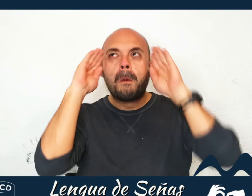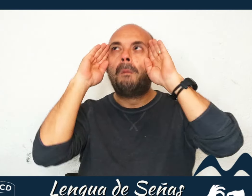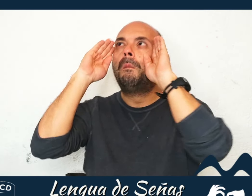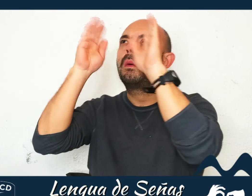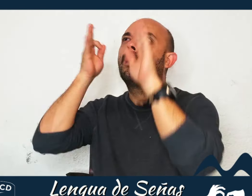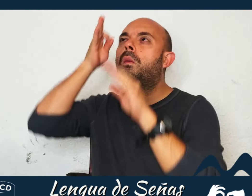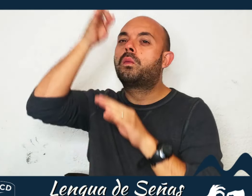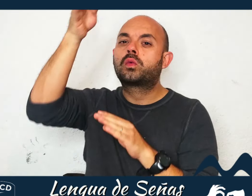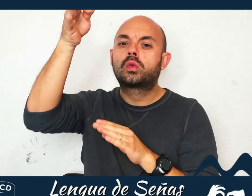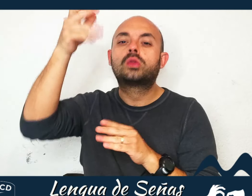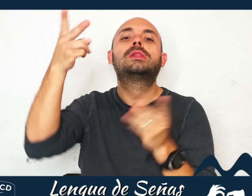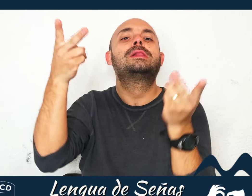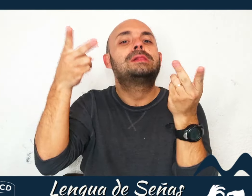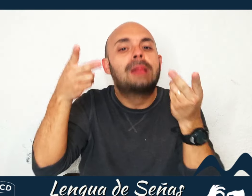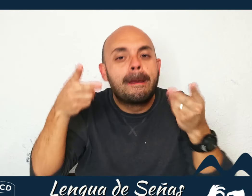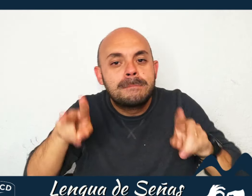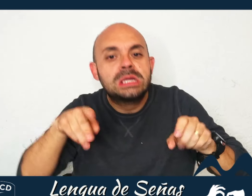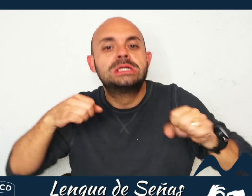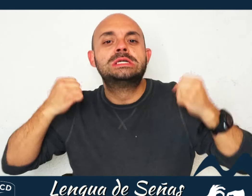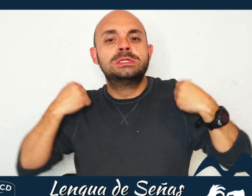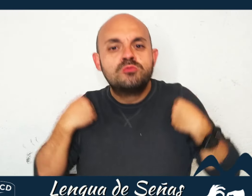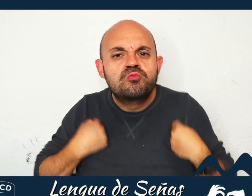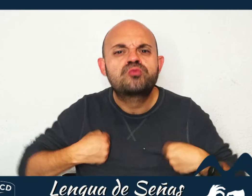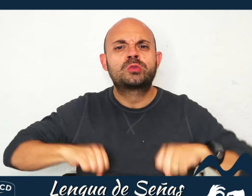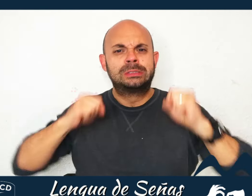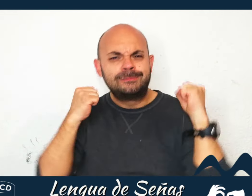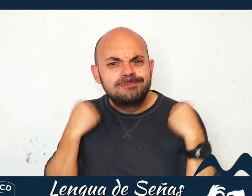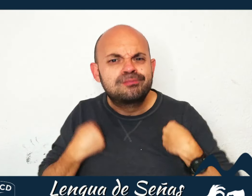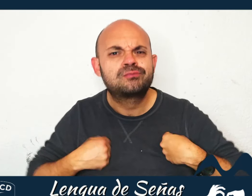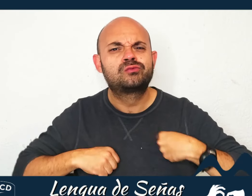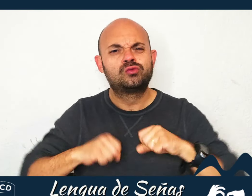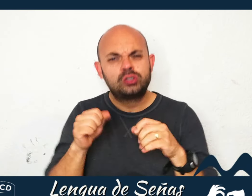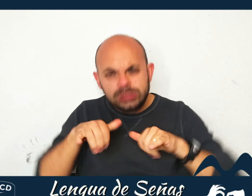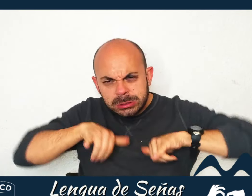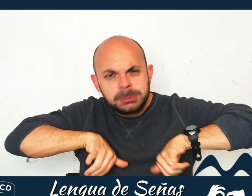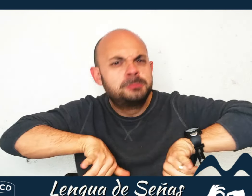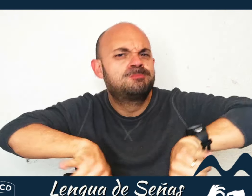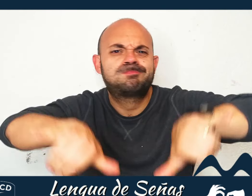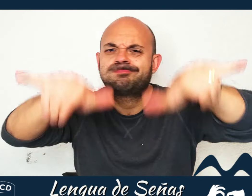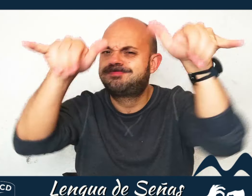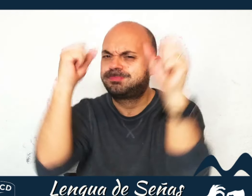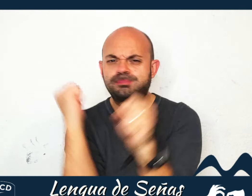solamente planifiquemos, pongamos acción, hagamos algo para